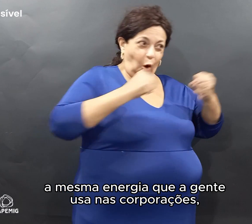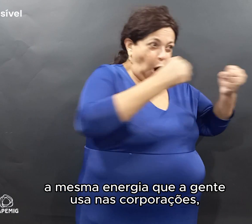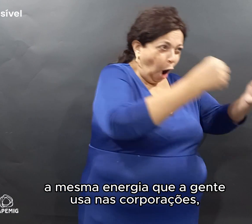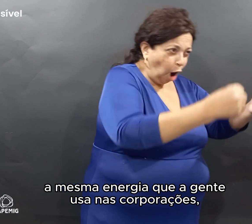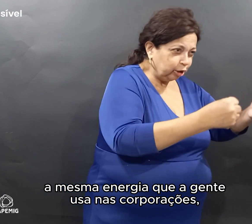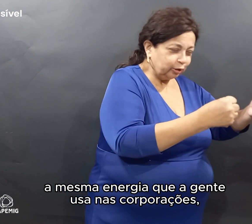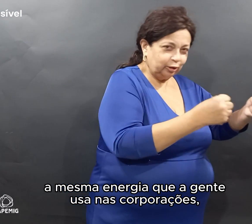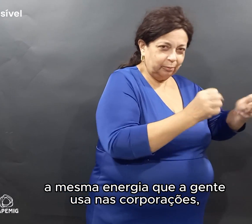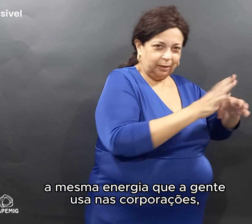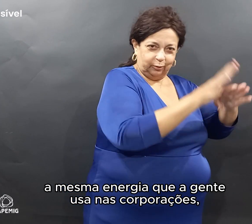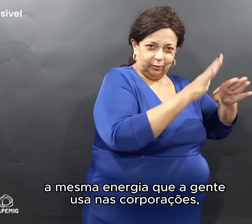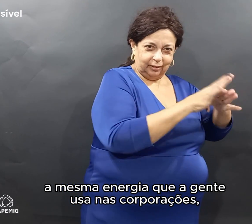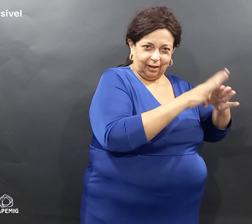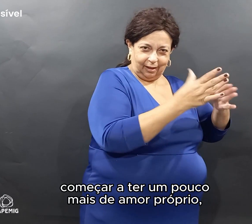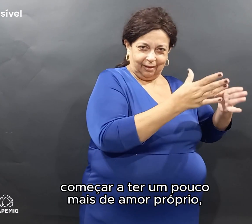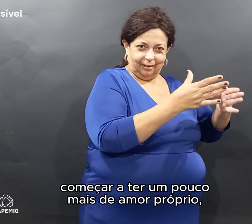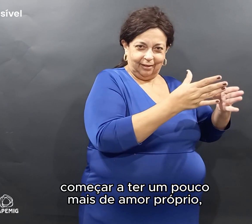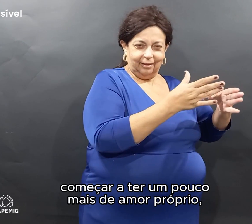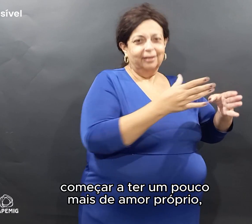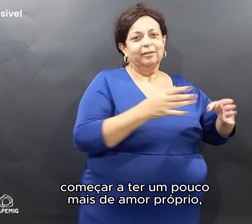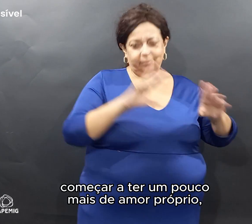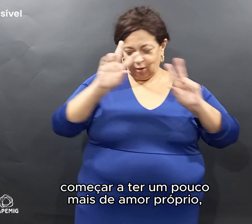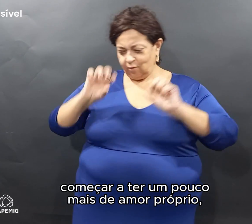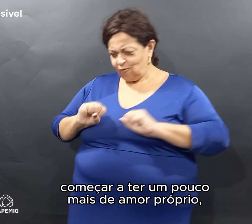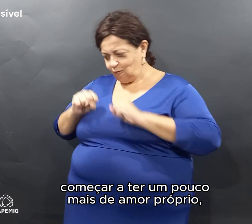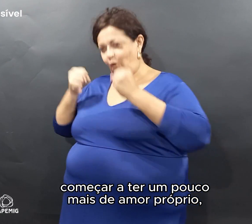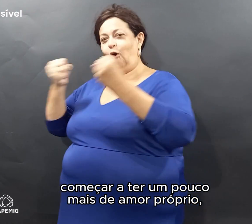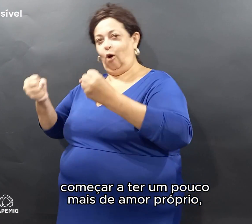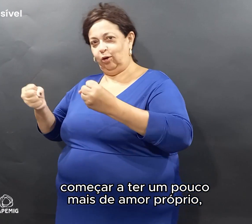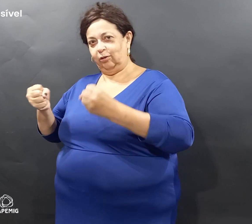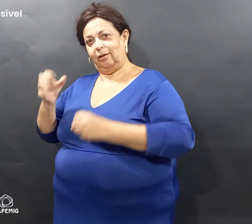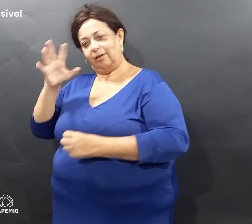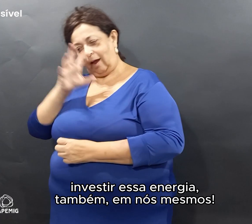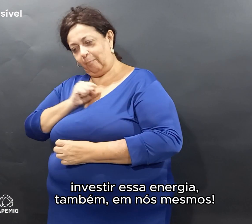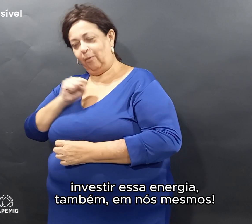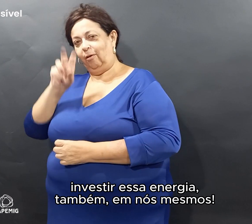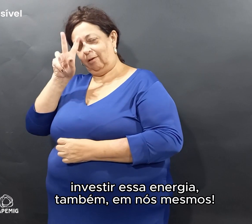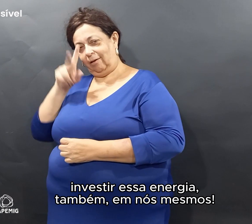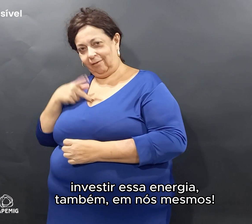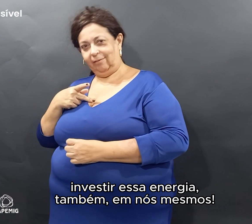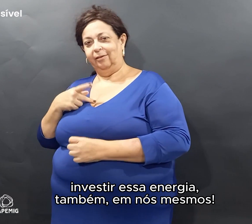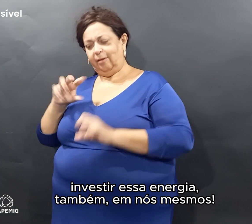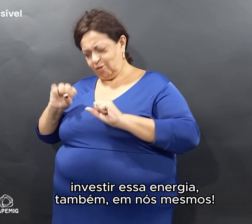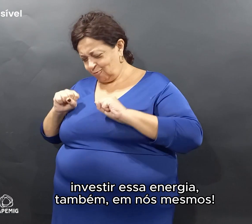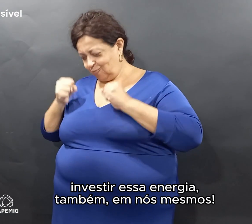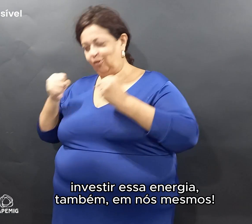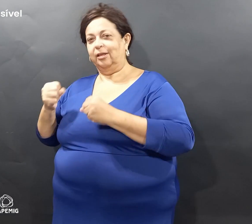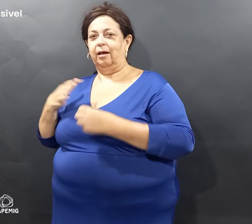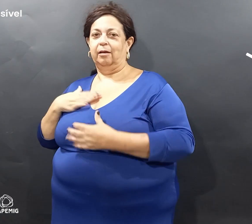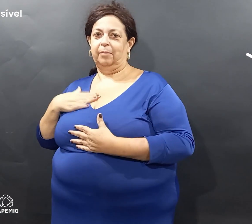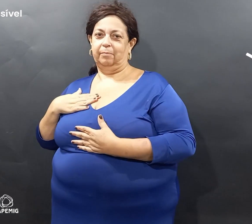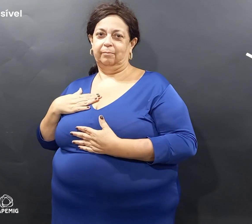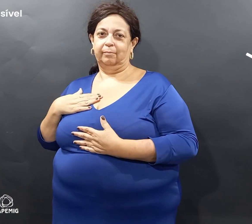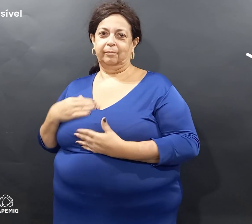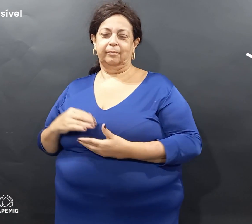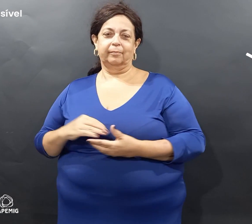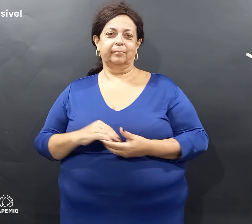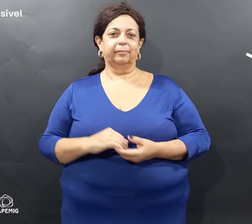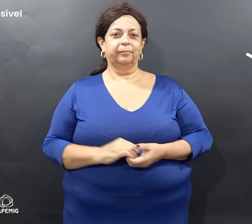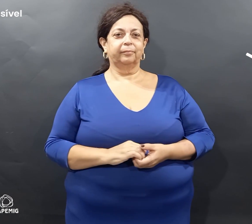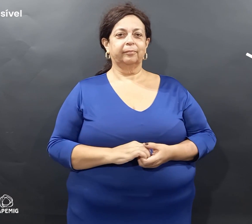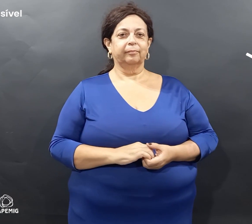gente usa nas corporações, começar a ter um pouco mais de amor próprio e investir essa energia também em nós mesmos.